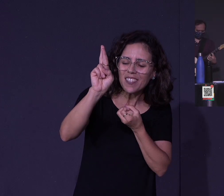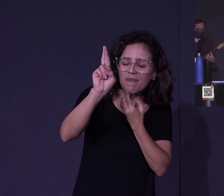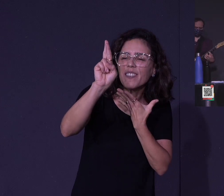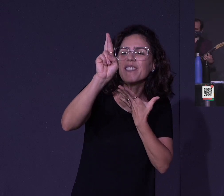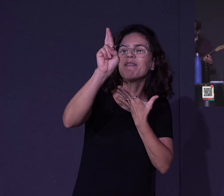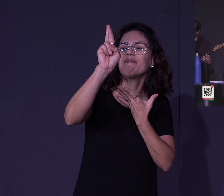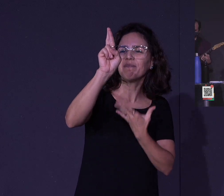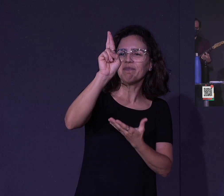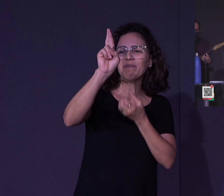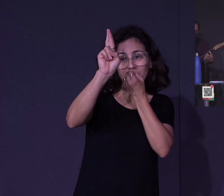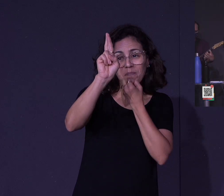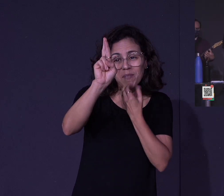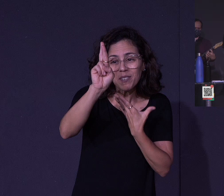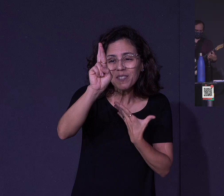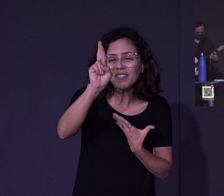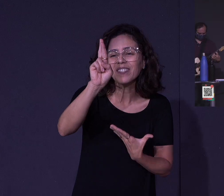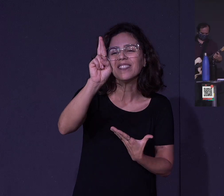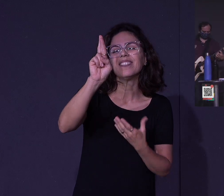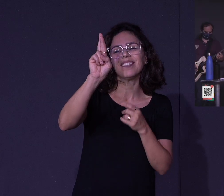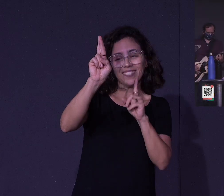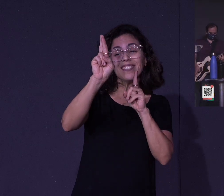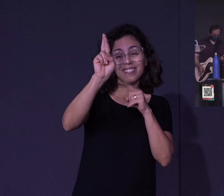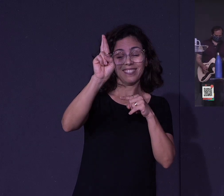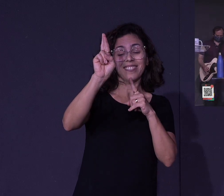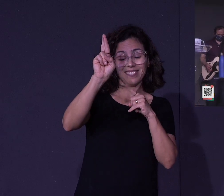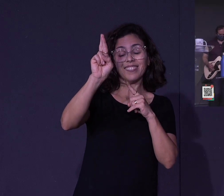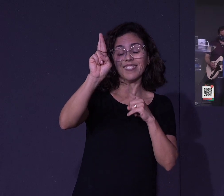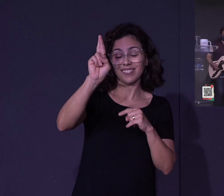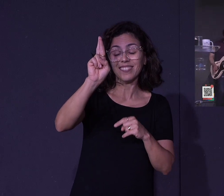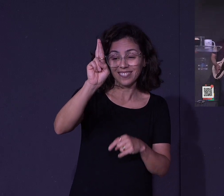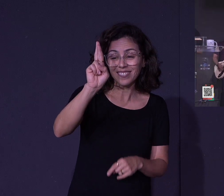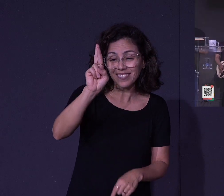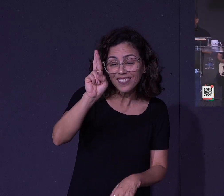és bom. Oh,